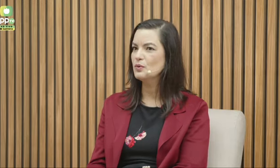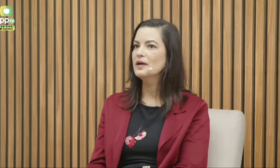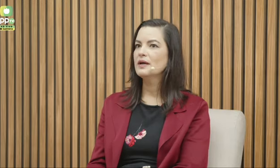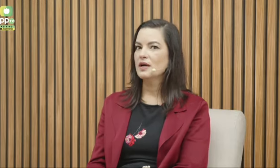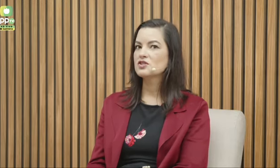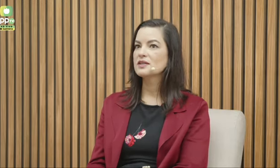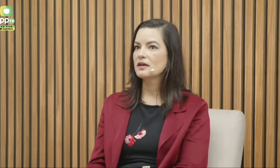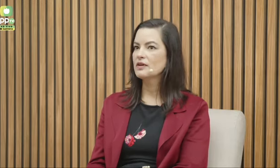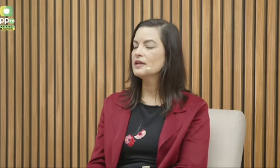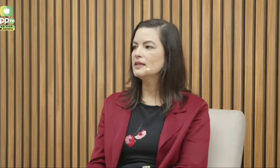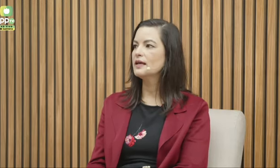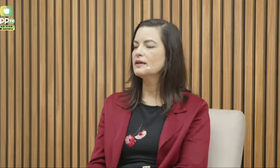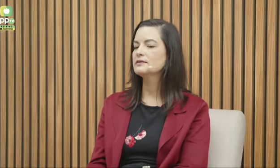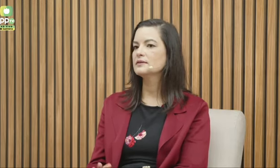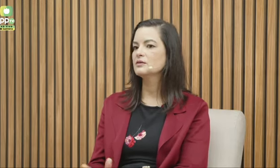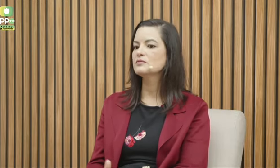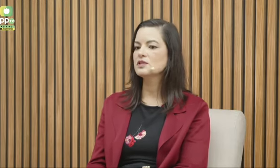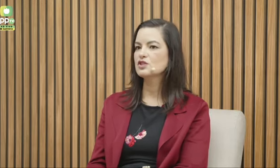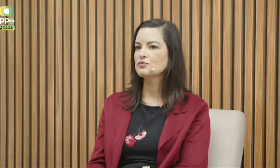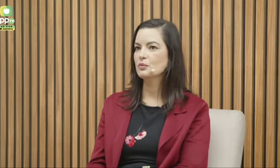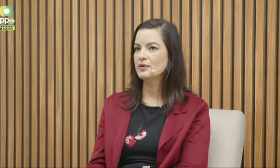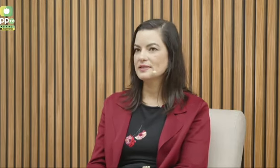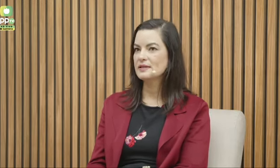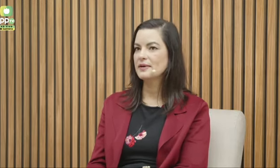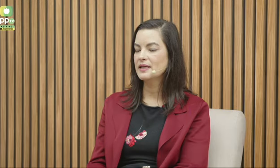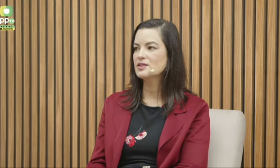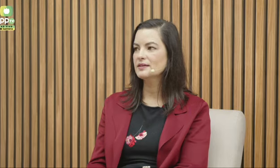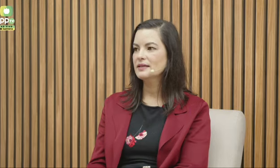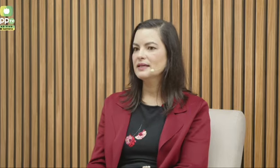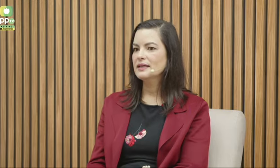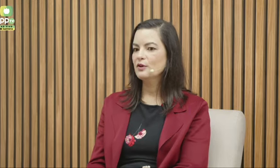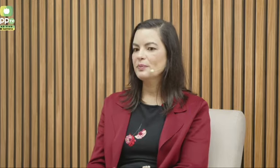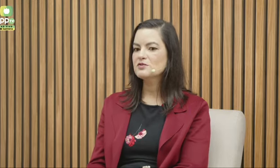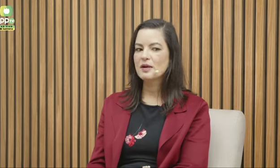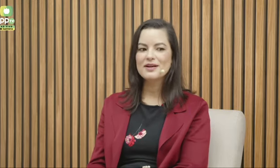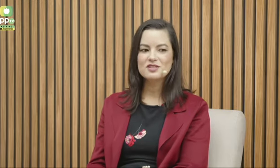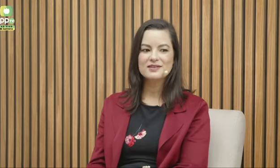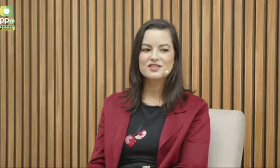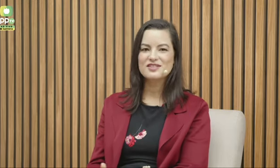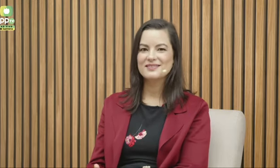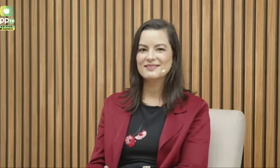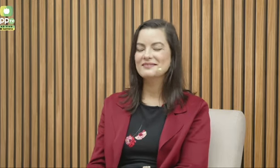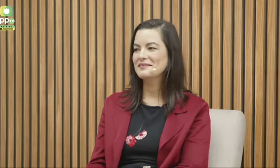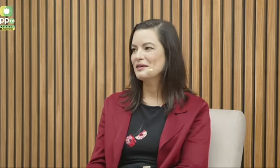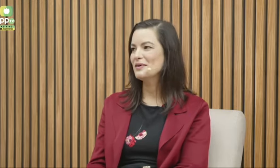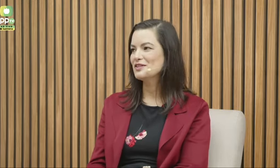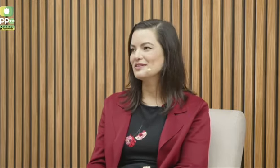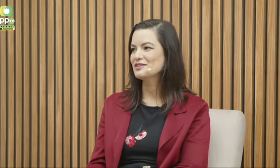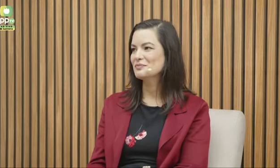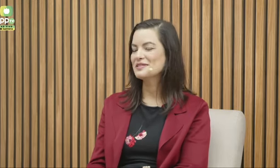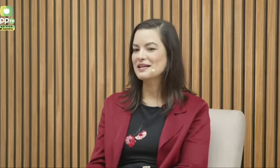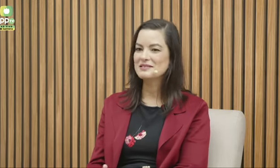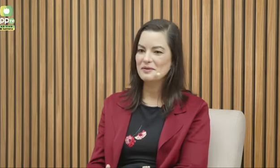9.700.000. Acho que estava aí, né? Então, se a gente for por essa média, eu penso que é bastante, assim. É muita gente. Apesar de ser